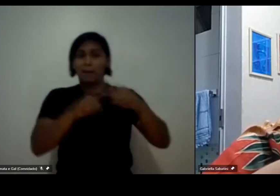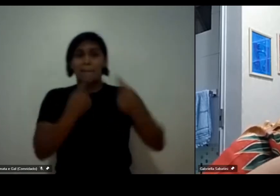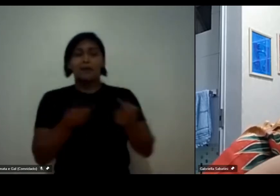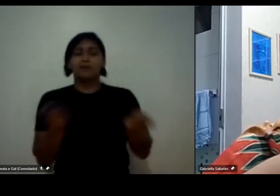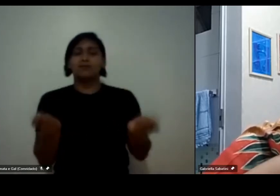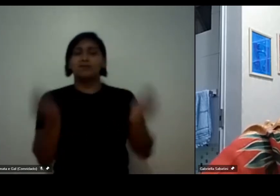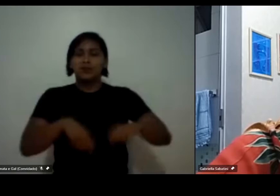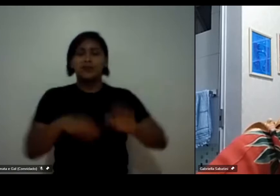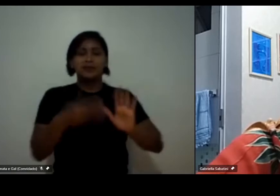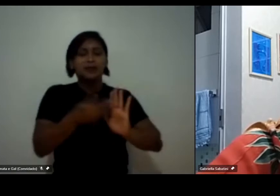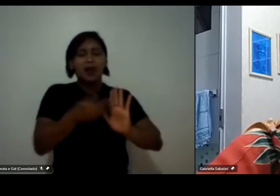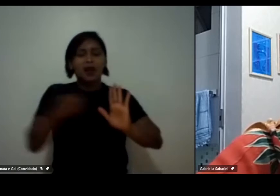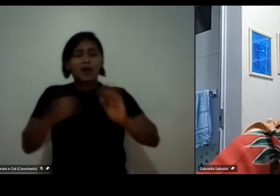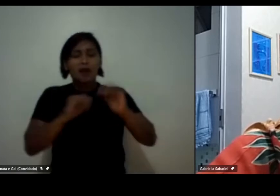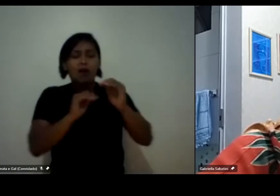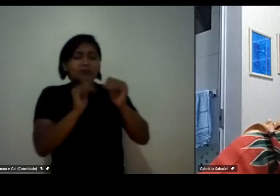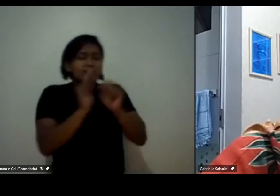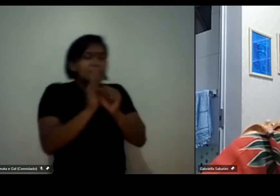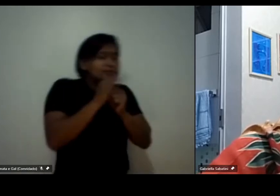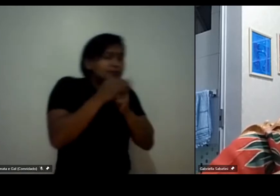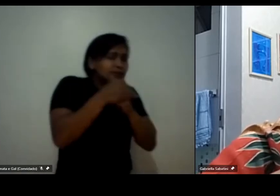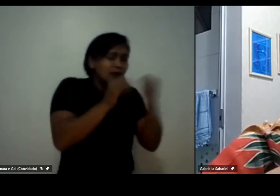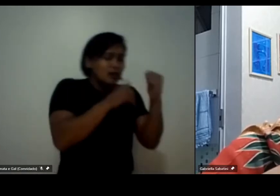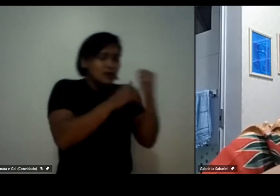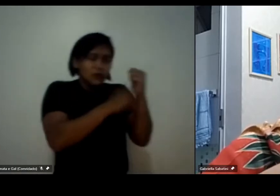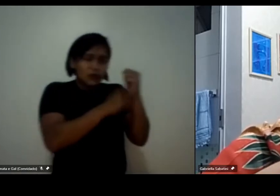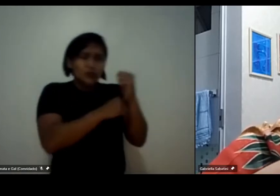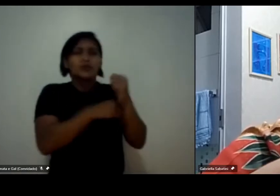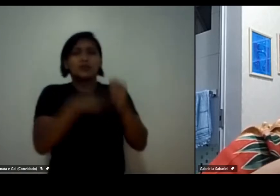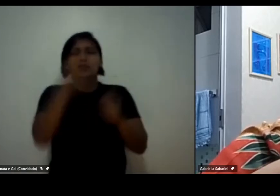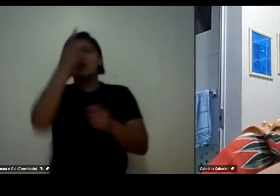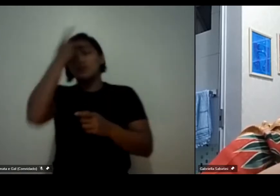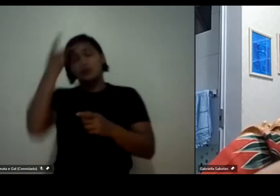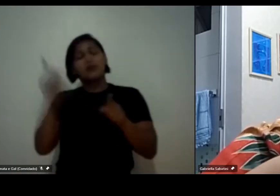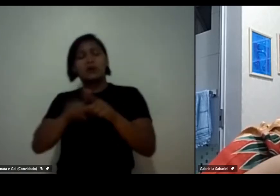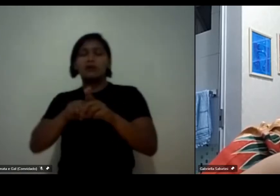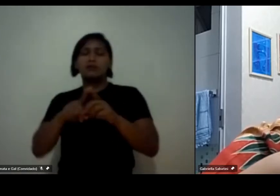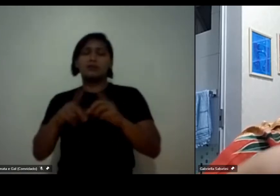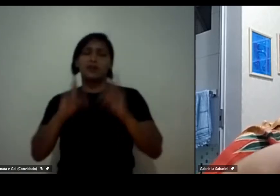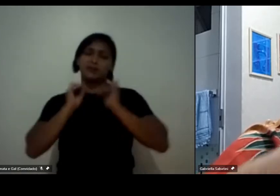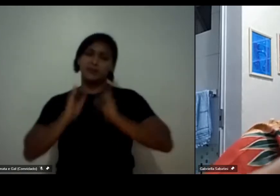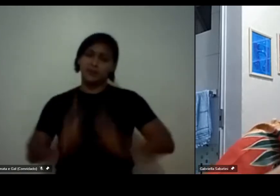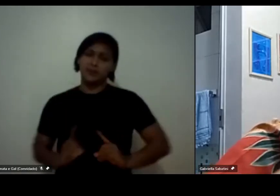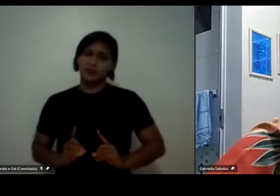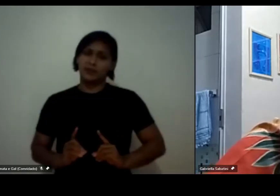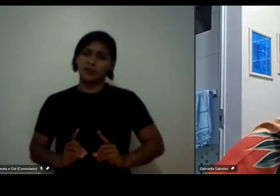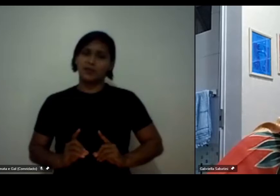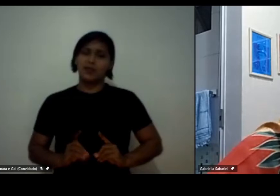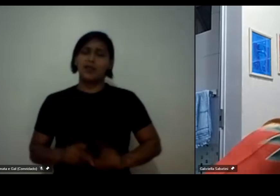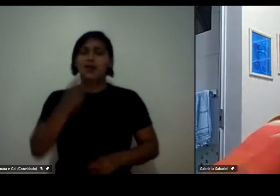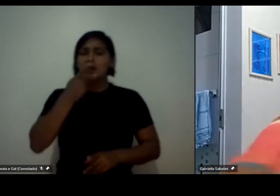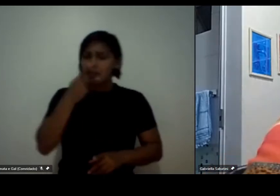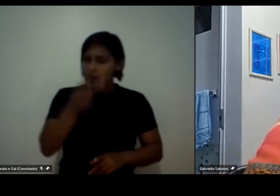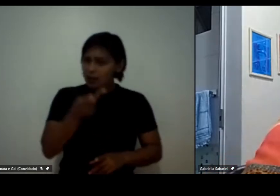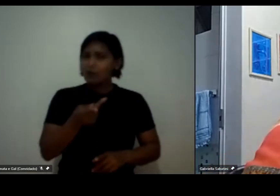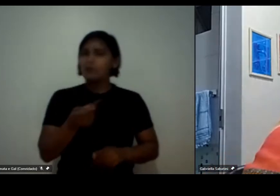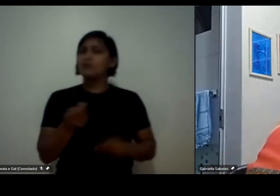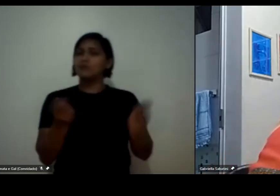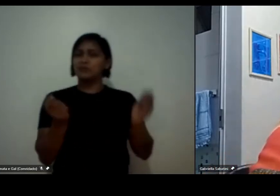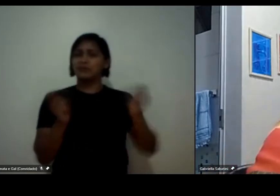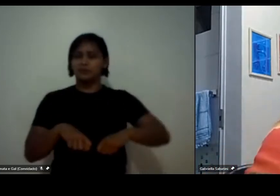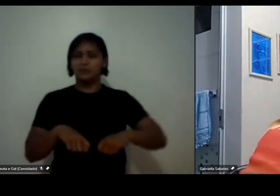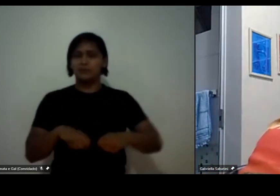está encrostado em todos nós, inclusive nas pessoas com deficiências, que reproduzem também o capacitismo.